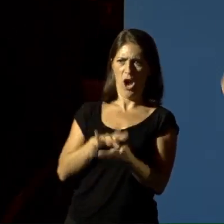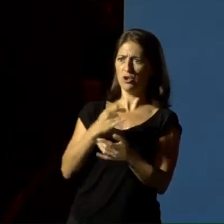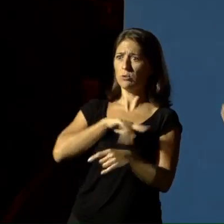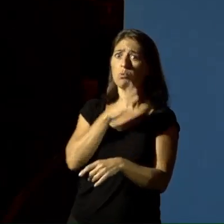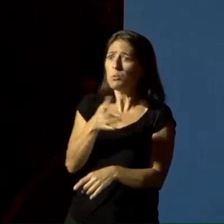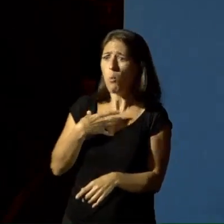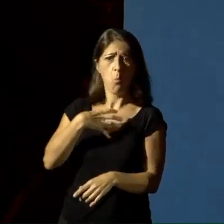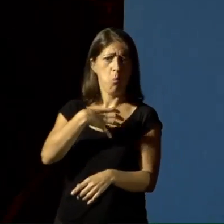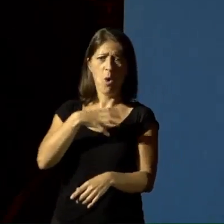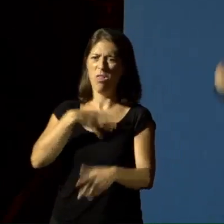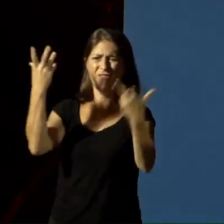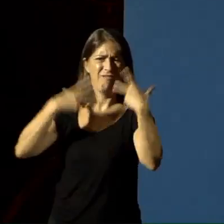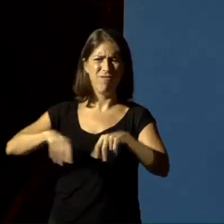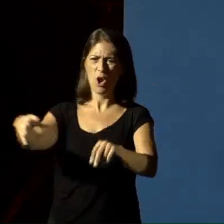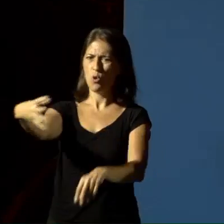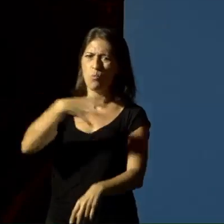pode ser